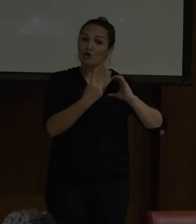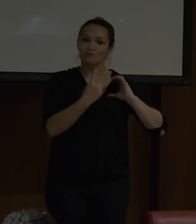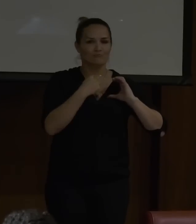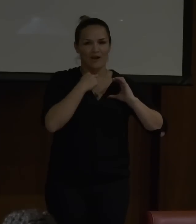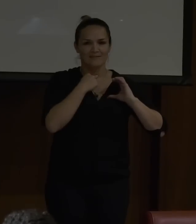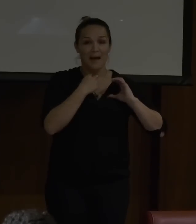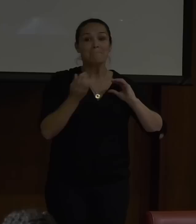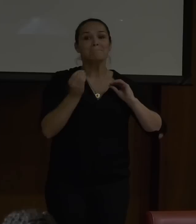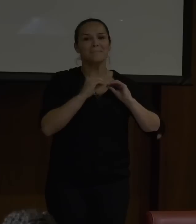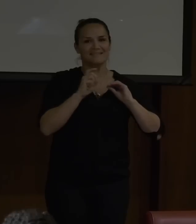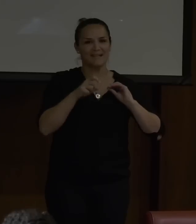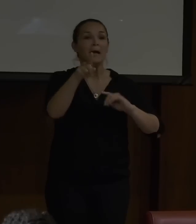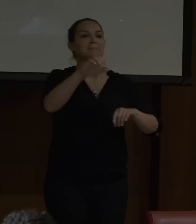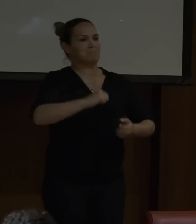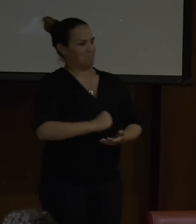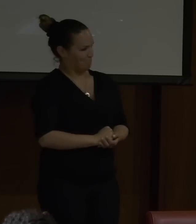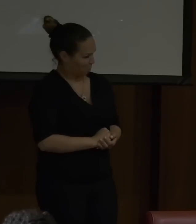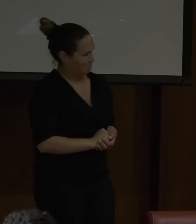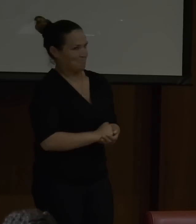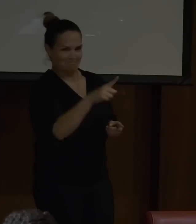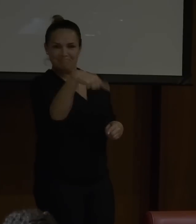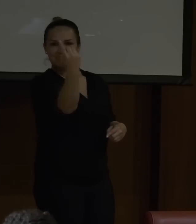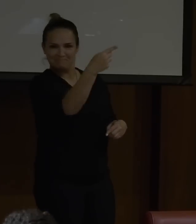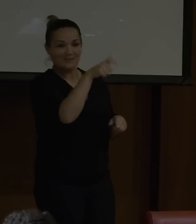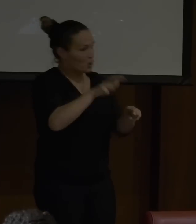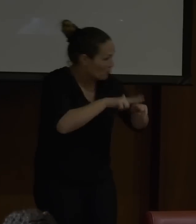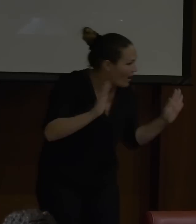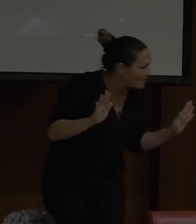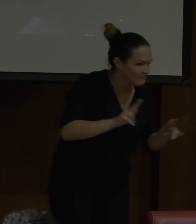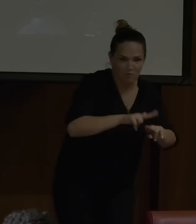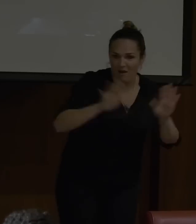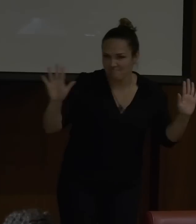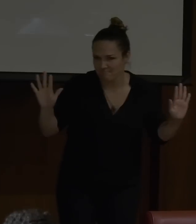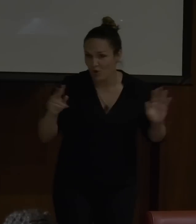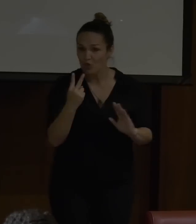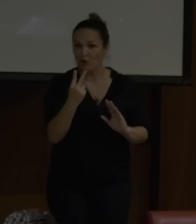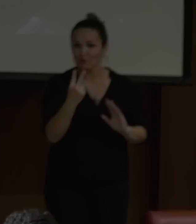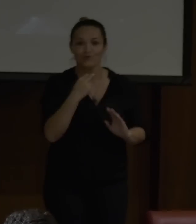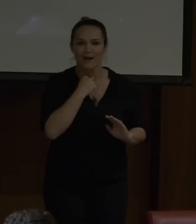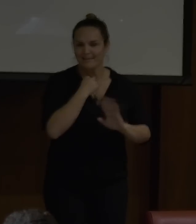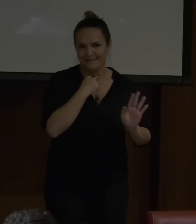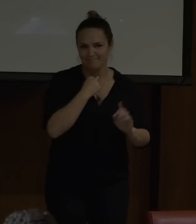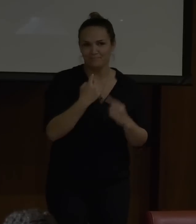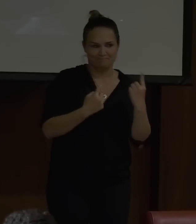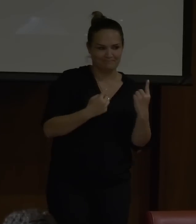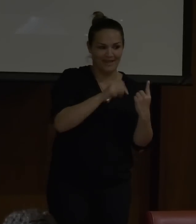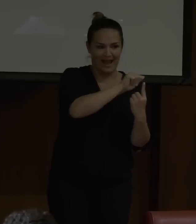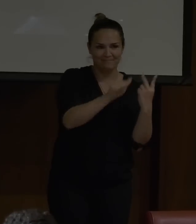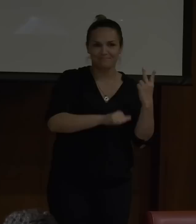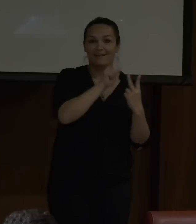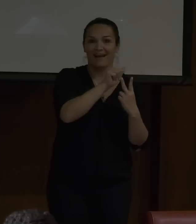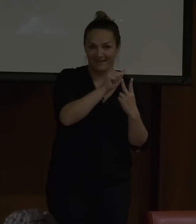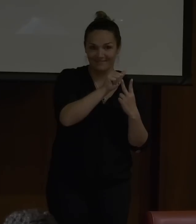para abarcarlo. A pesar de que eso es lo normal, ¿no? A pesar de que varios años atrás,